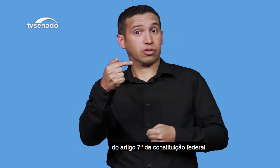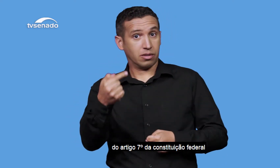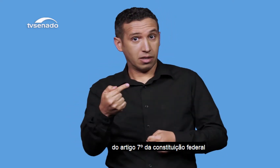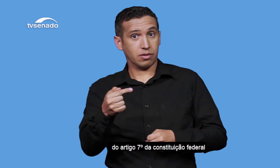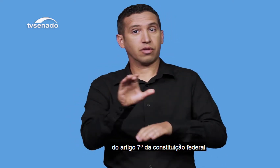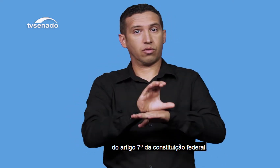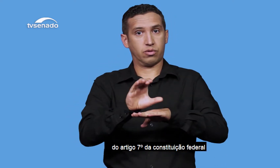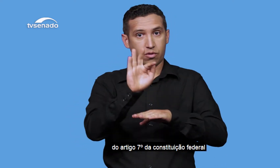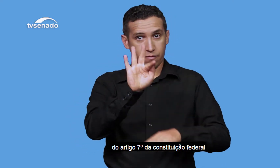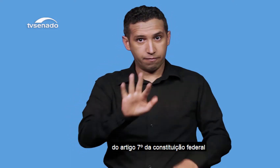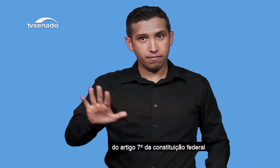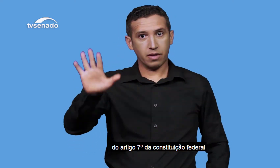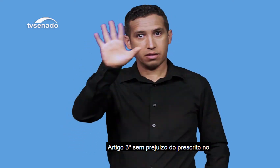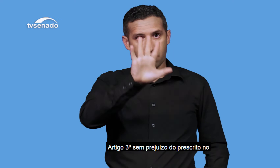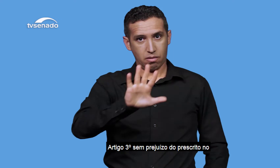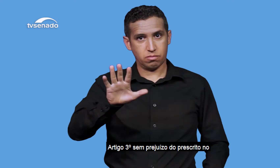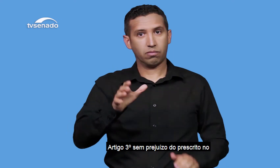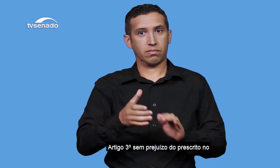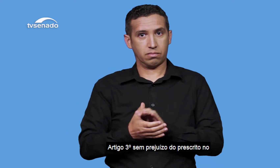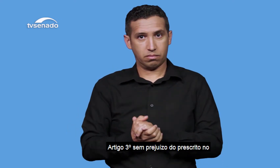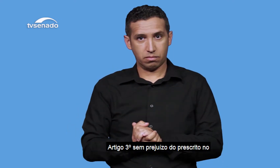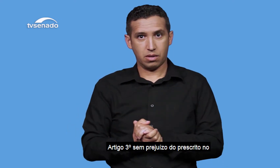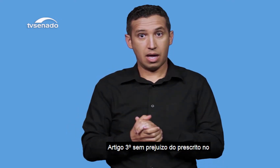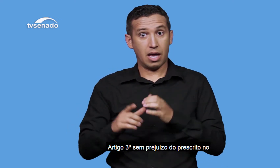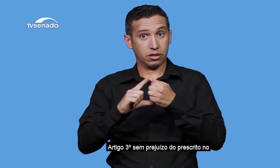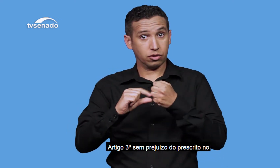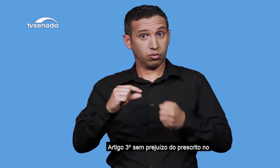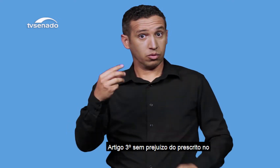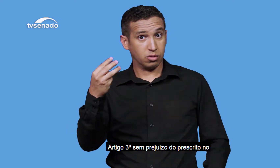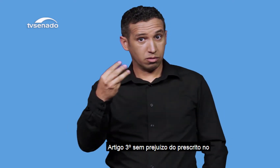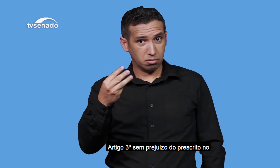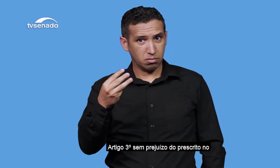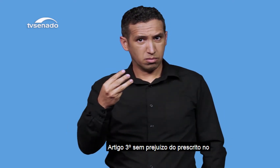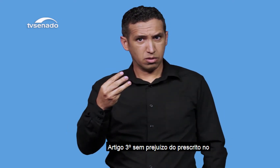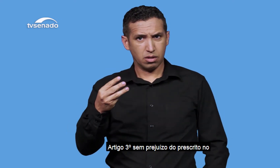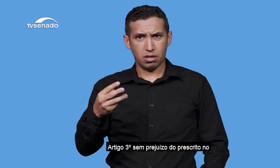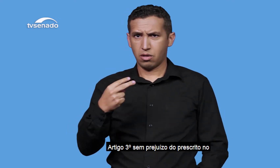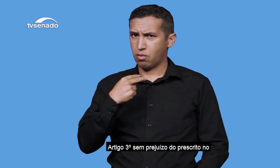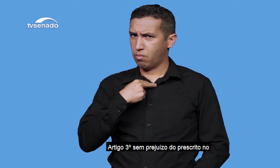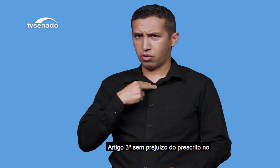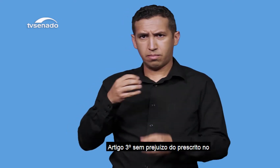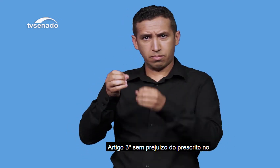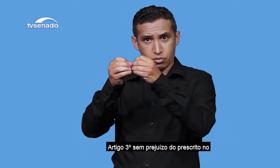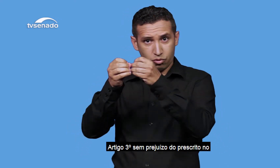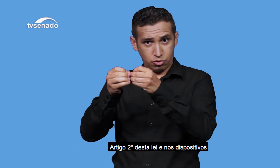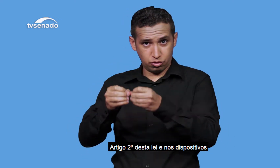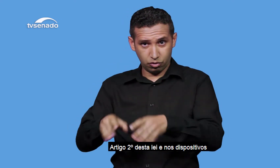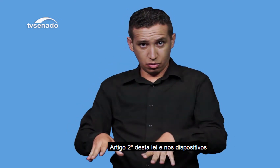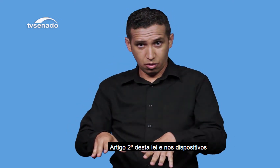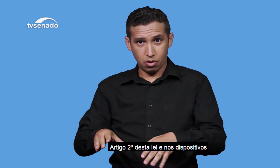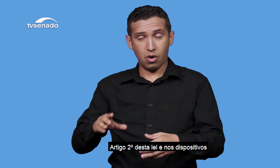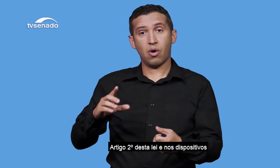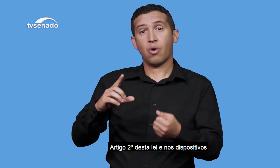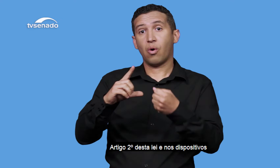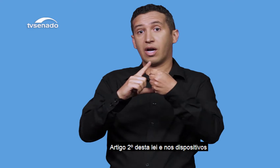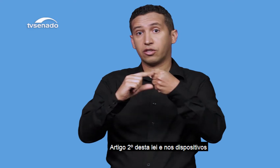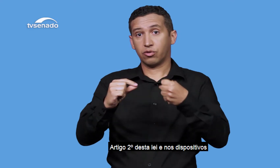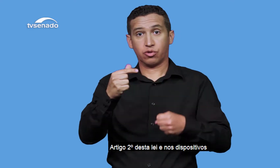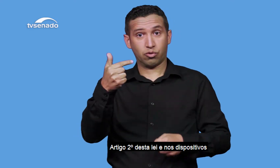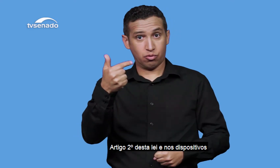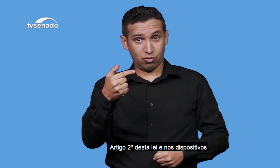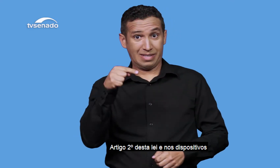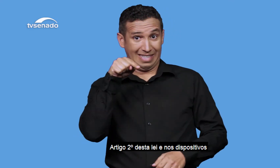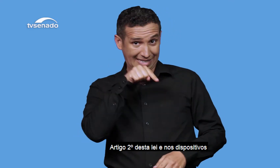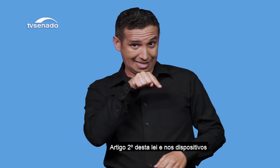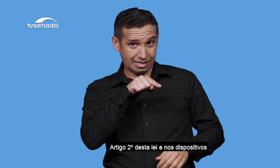constituição federal artigo 3º sem prejuízo do prescrito no artigo 2º desta lei